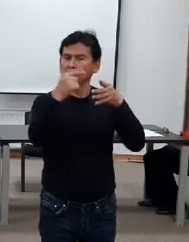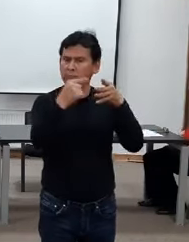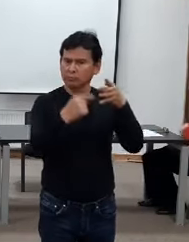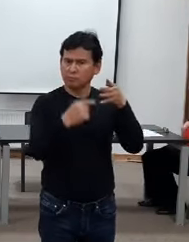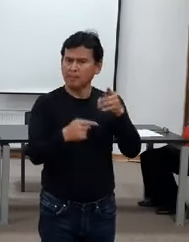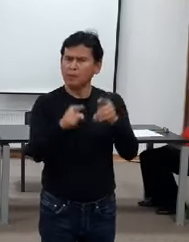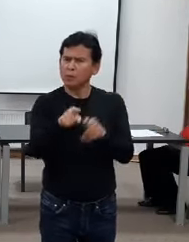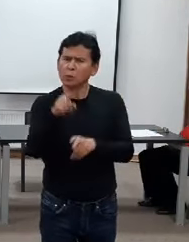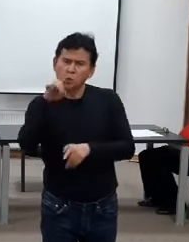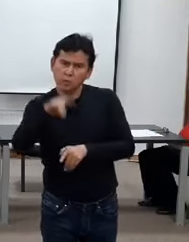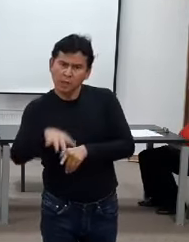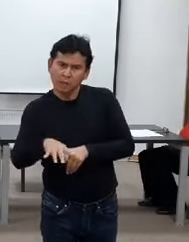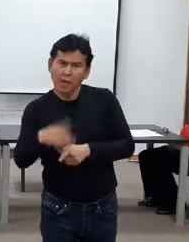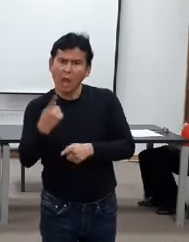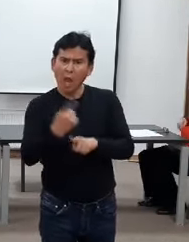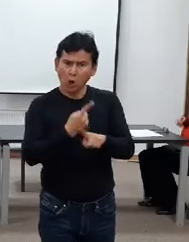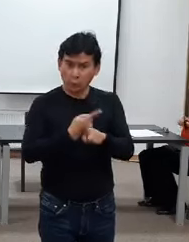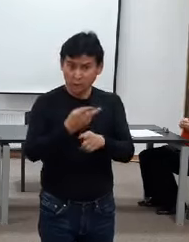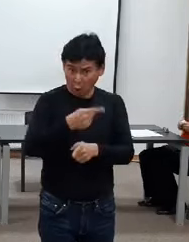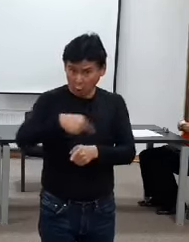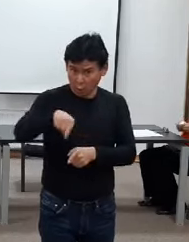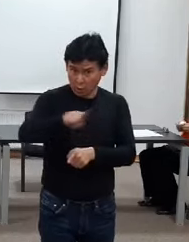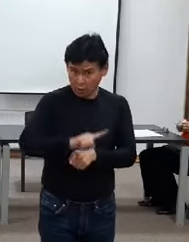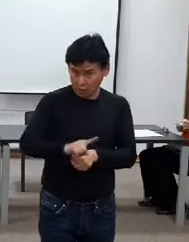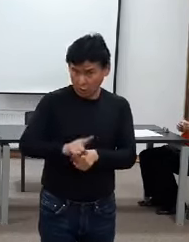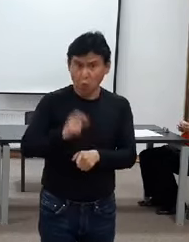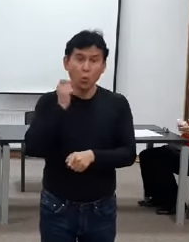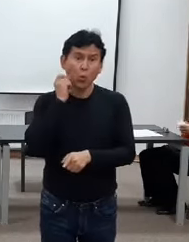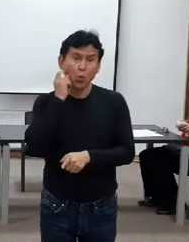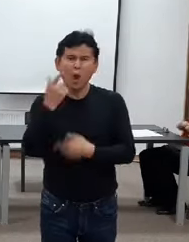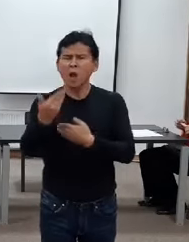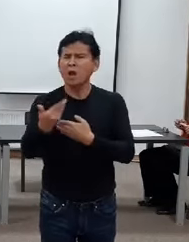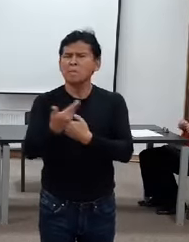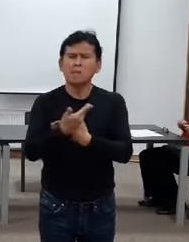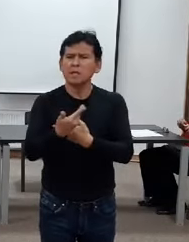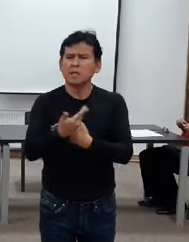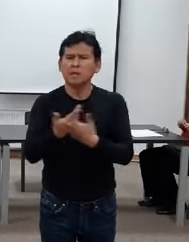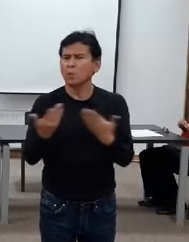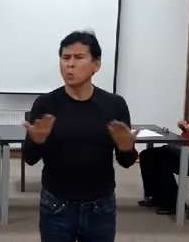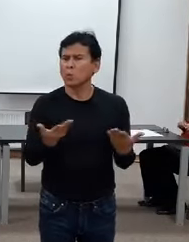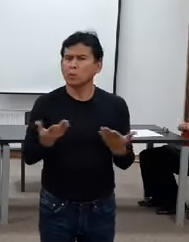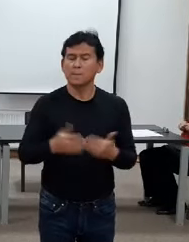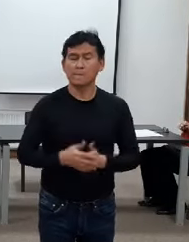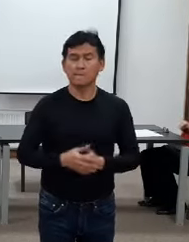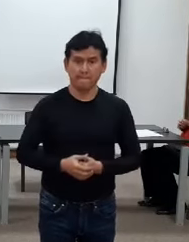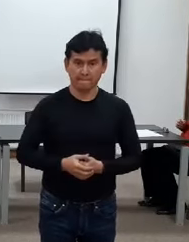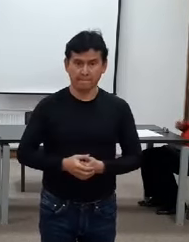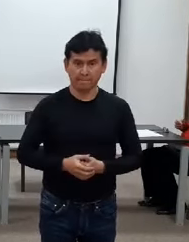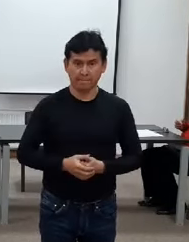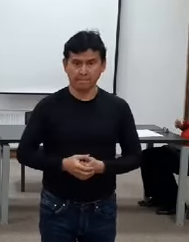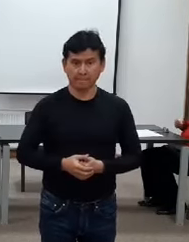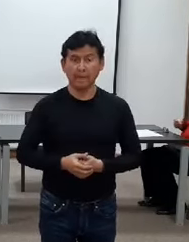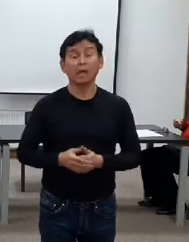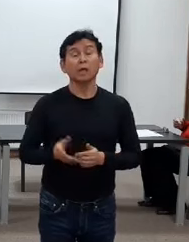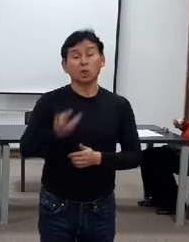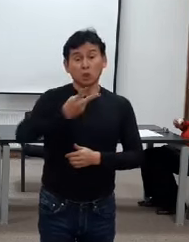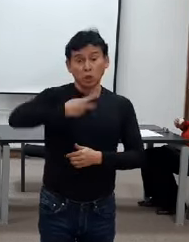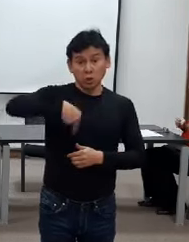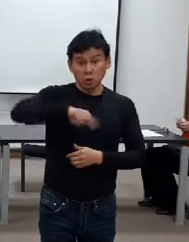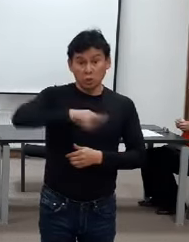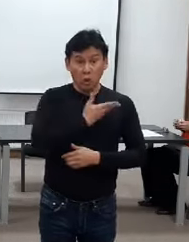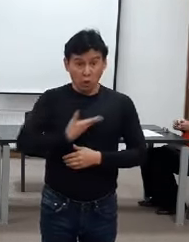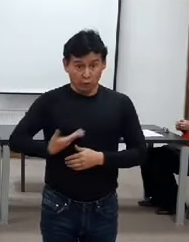sabe sobre ello? ¿Ha conversado antes con ellos? ¿Cuál es la petición? ¿Cuáles son las acciones que ustedes pueden realizar? A ver, nosotros como gobierno hemos